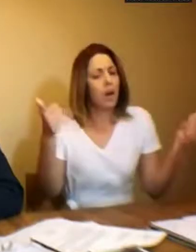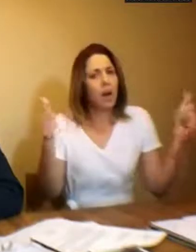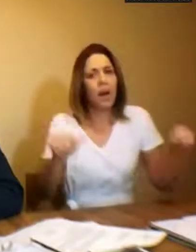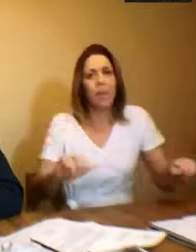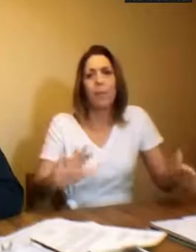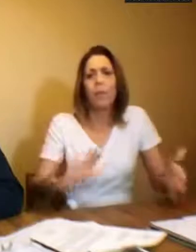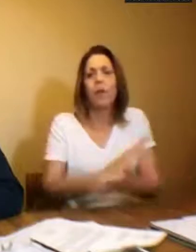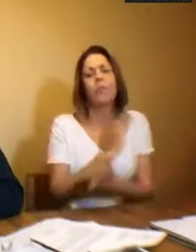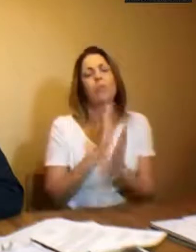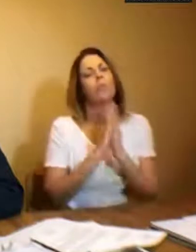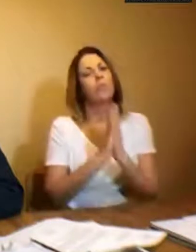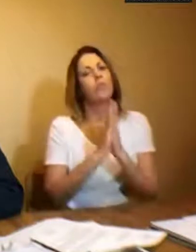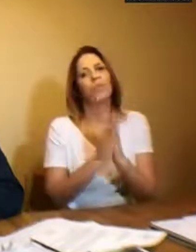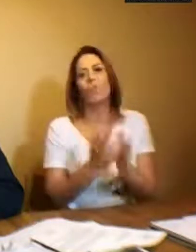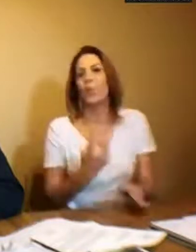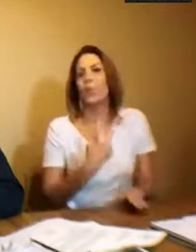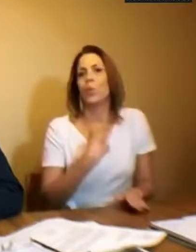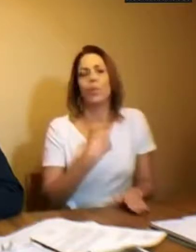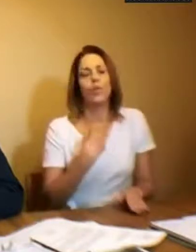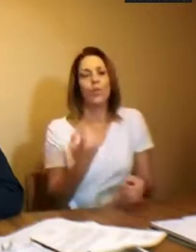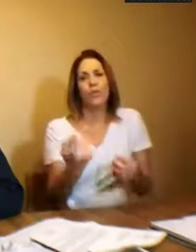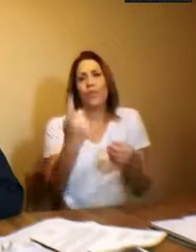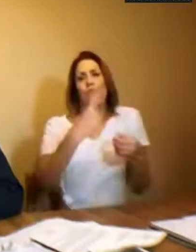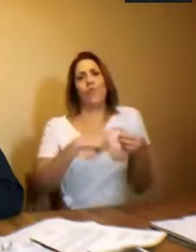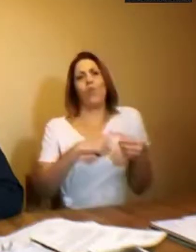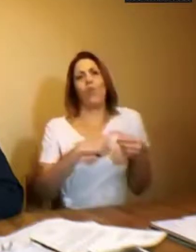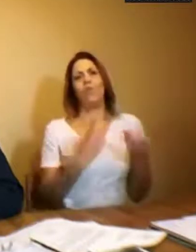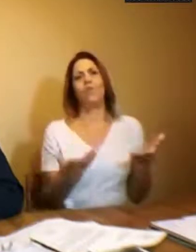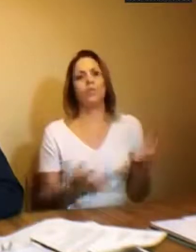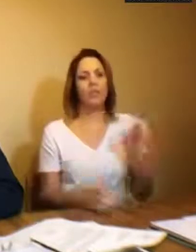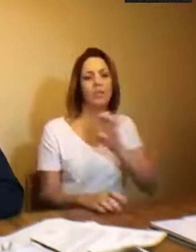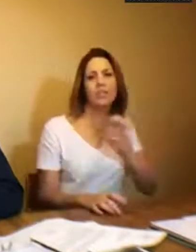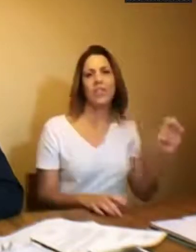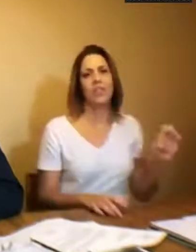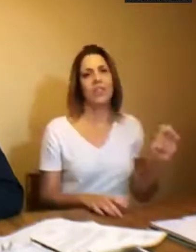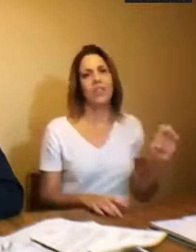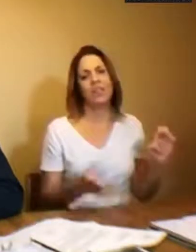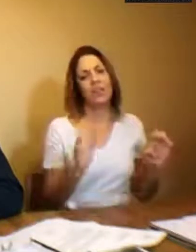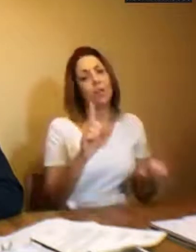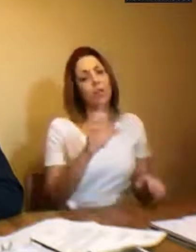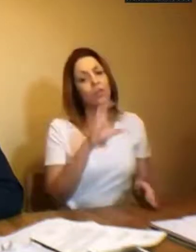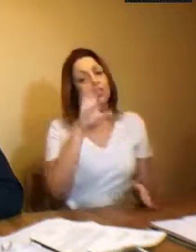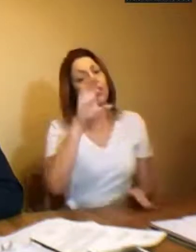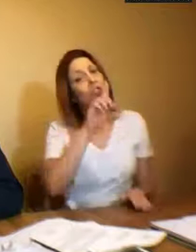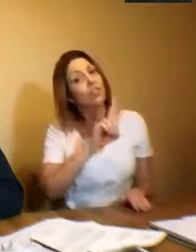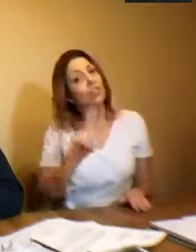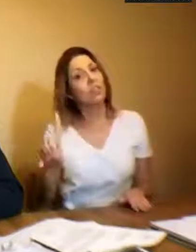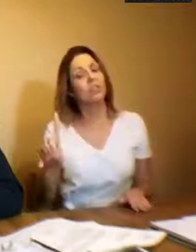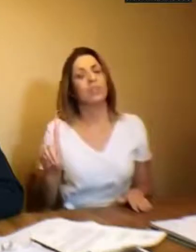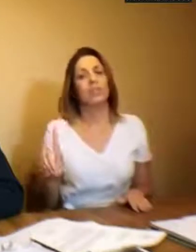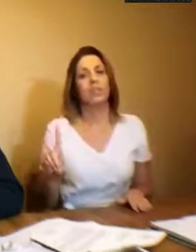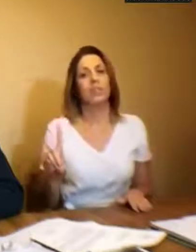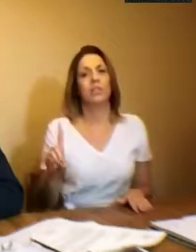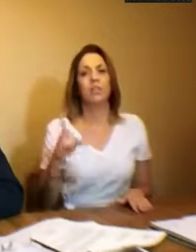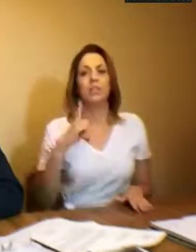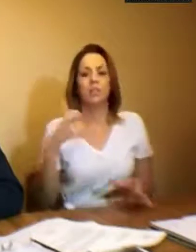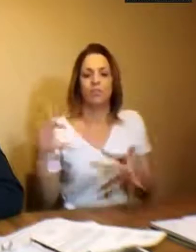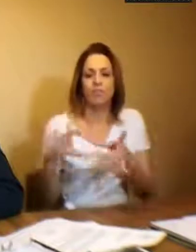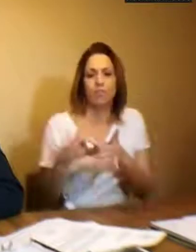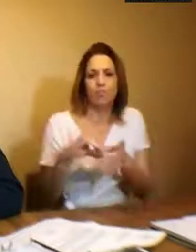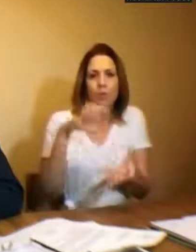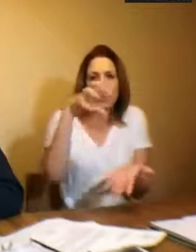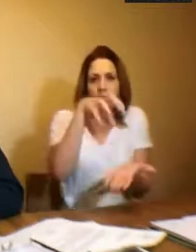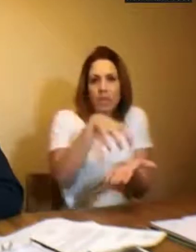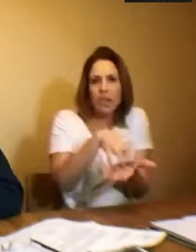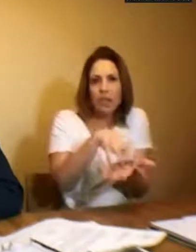à esquerda. O nosso passo agora é para o centro-direita. Temos uma boa aproximação com a